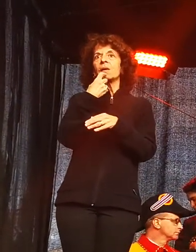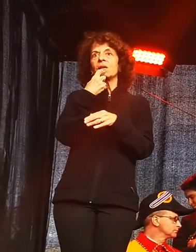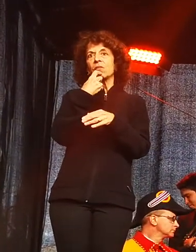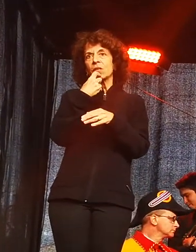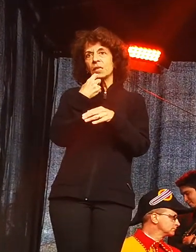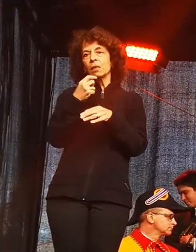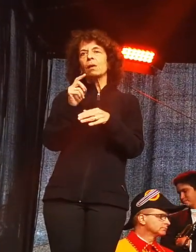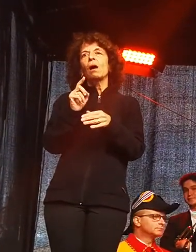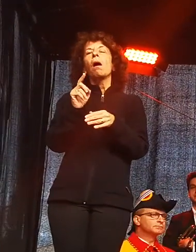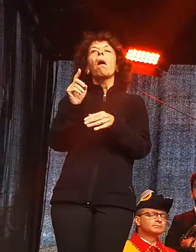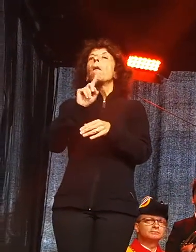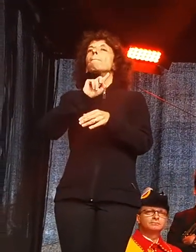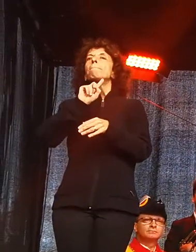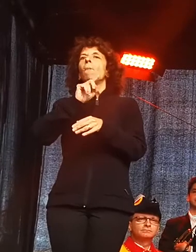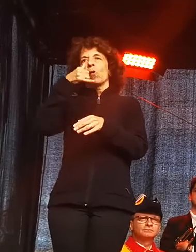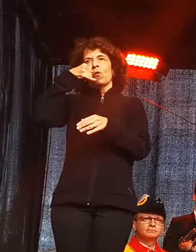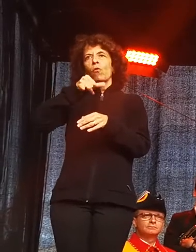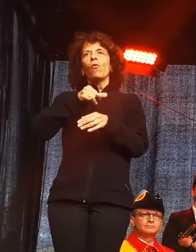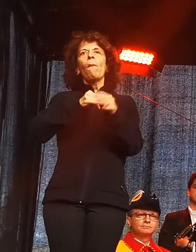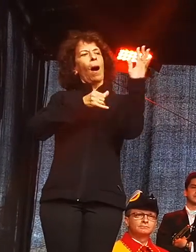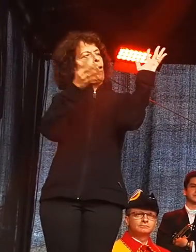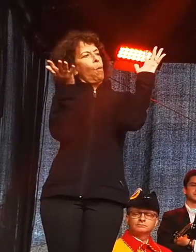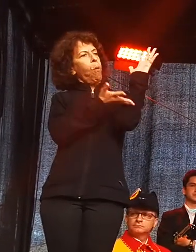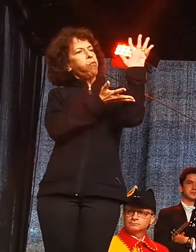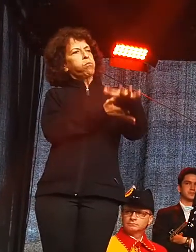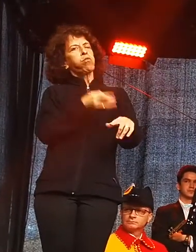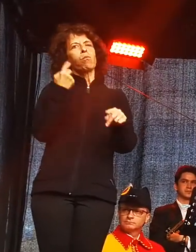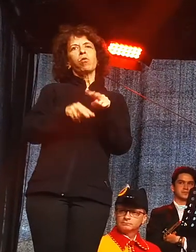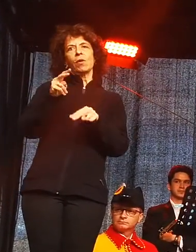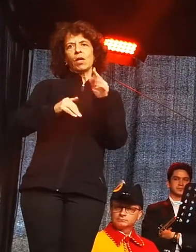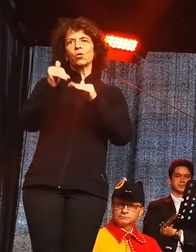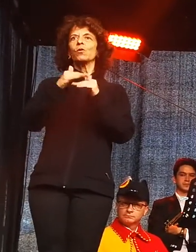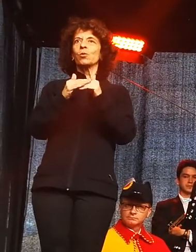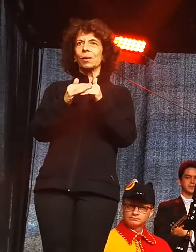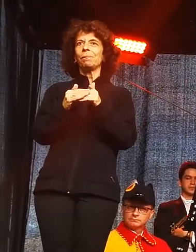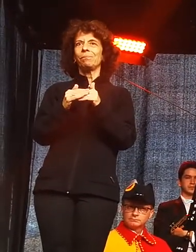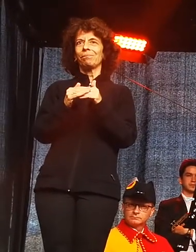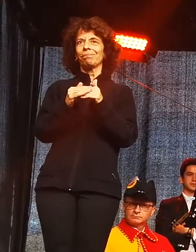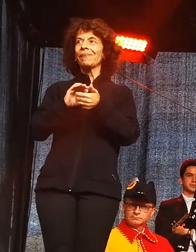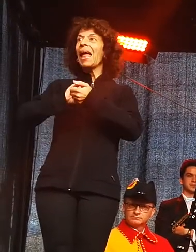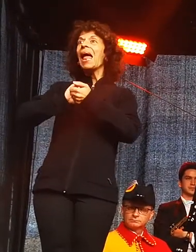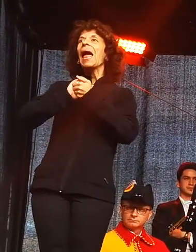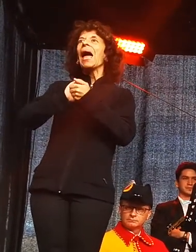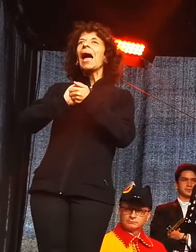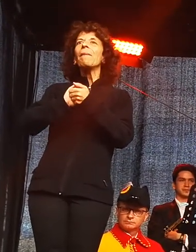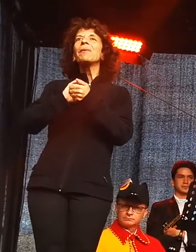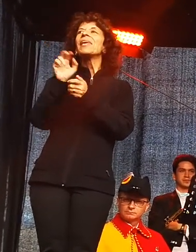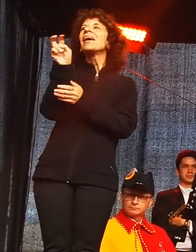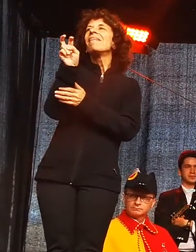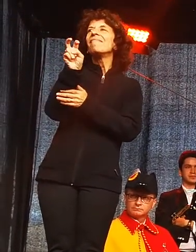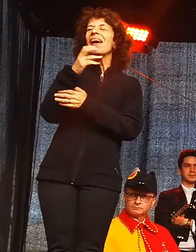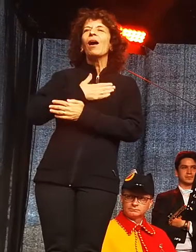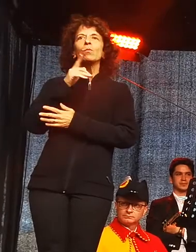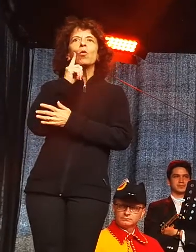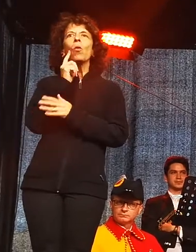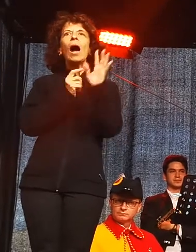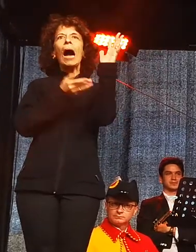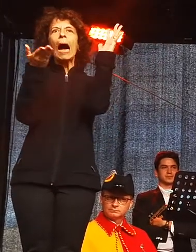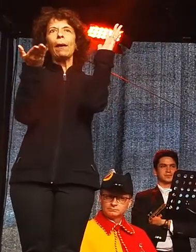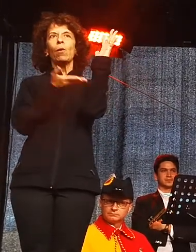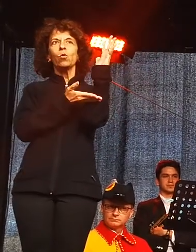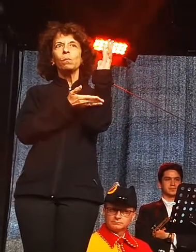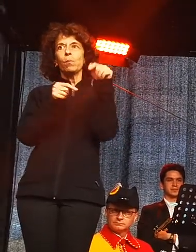disponible sans devoir déboiser pour construire un village. Ça ferait plaisir à beaucoup de mes amis écologistes d'ailleurs, parce qu'aujourd'hui, quand vous coupez un arbre,